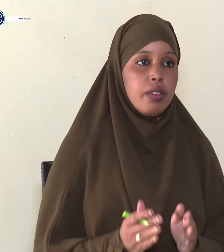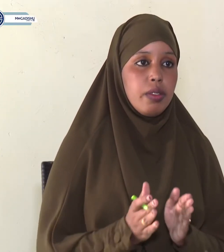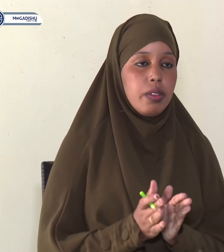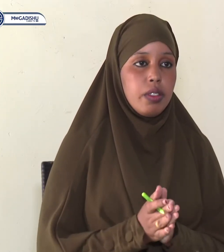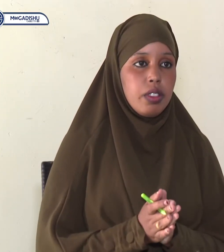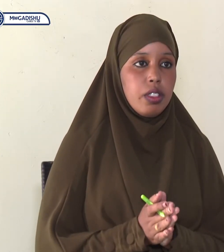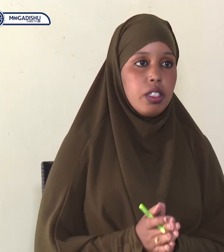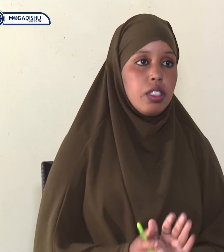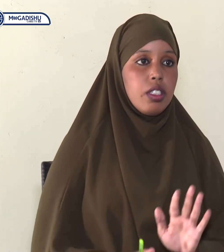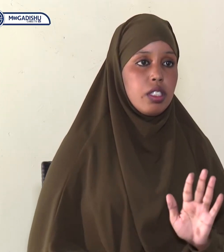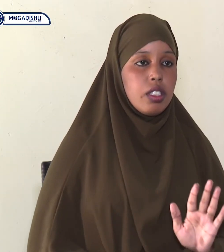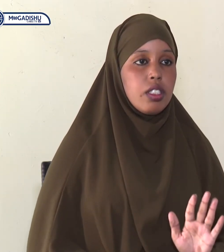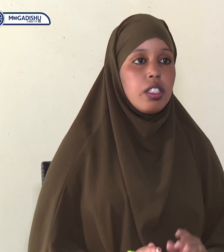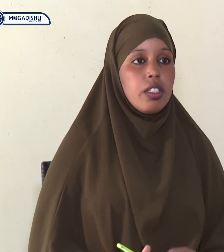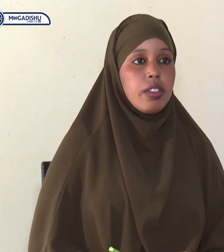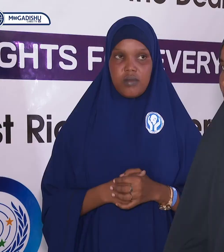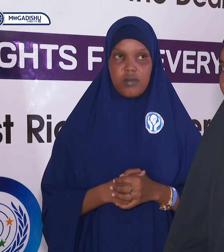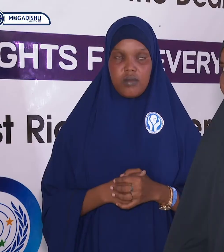beddeshaan?